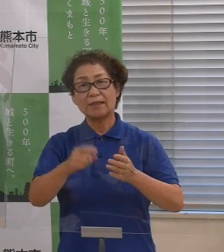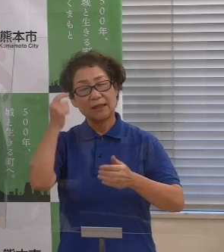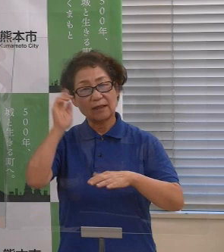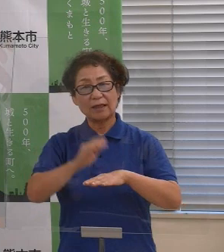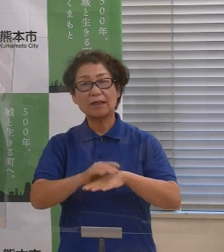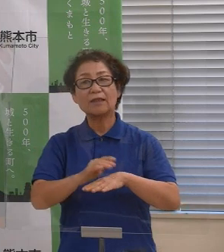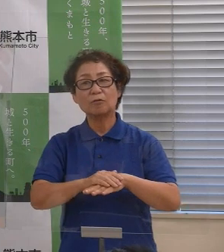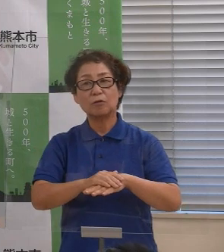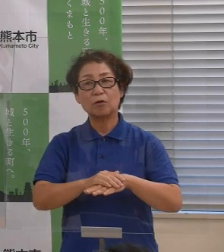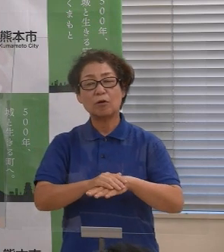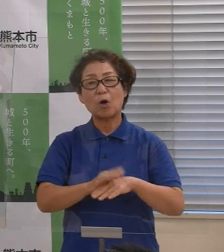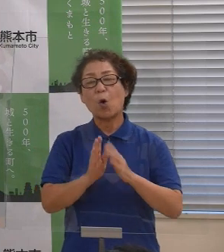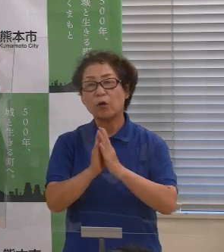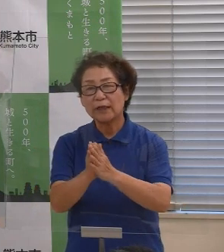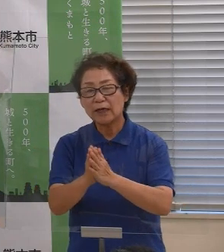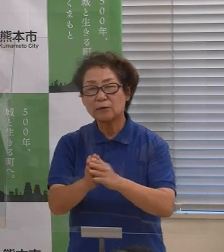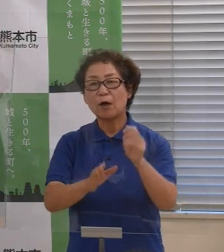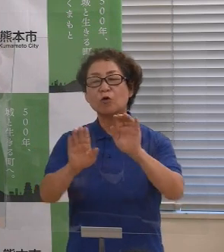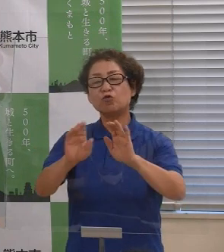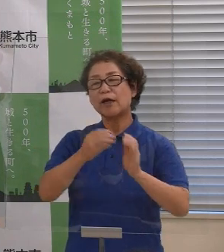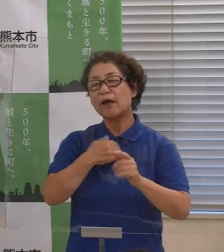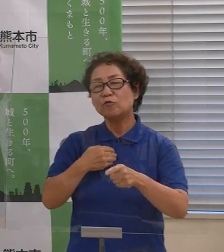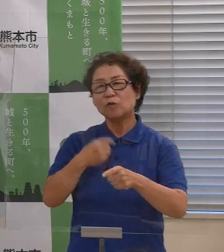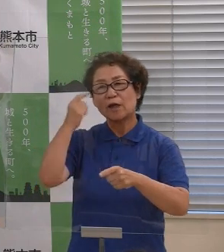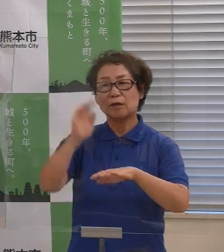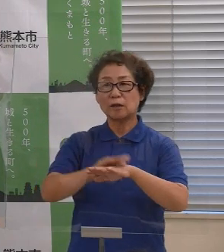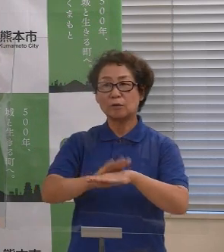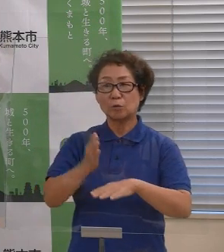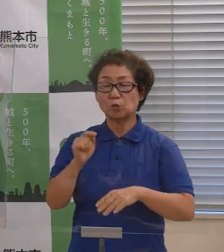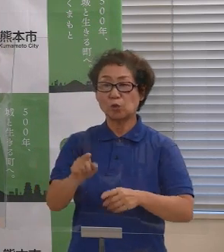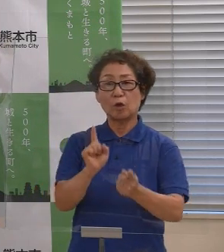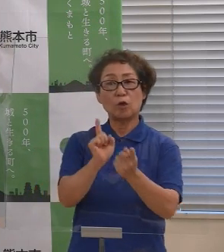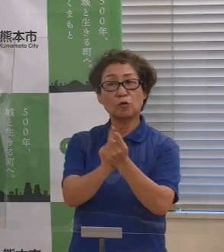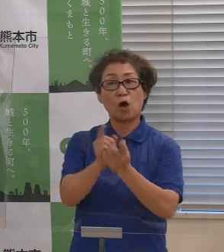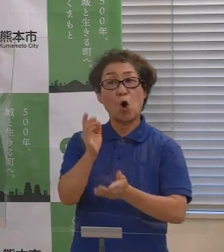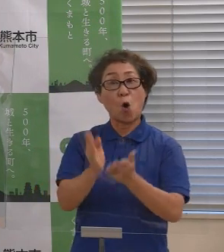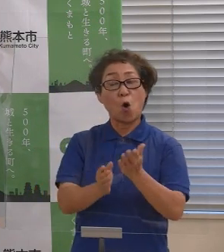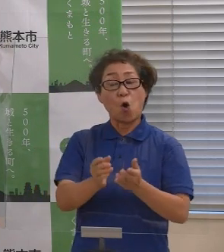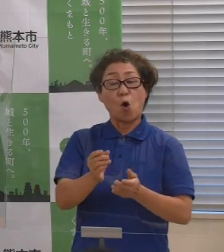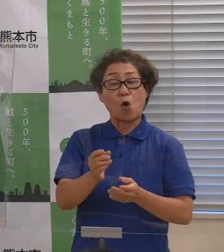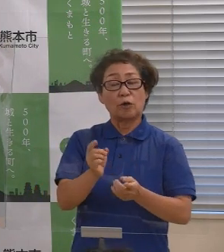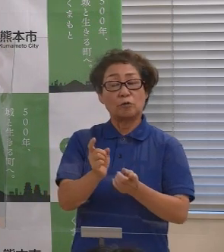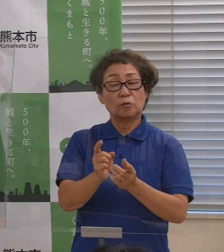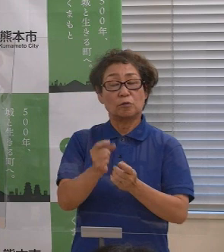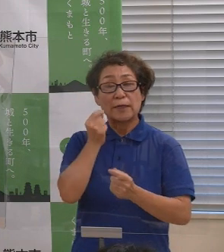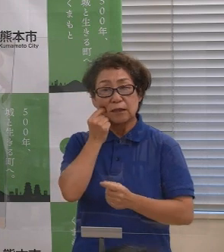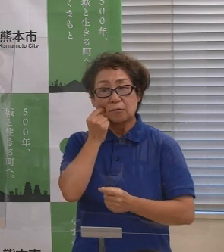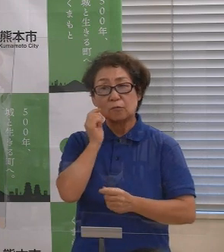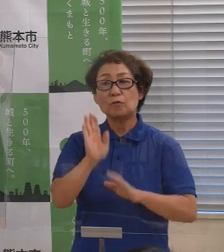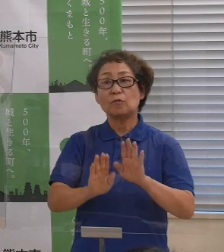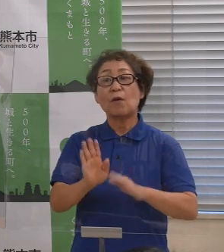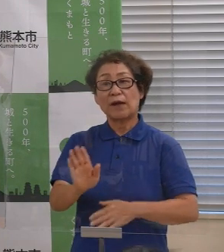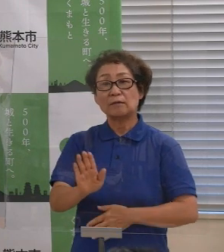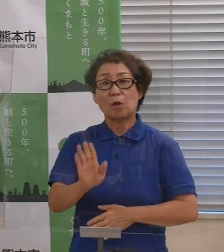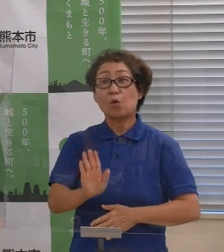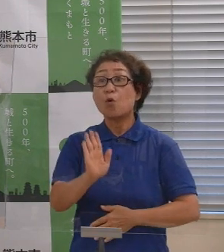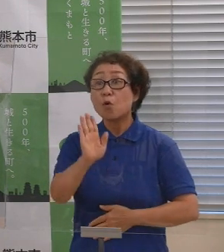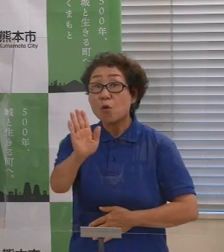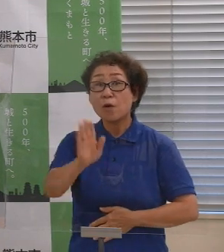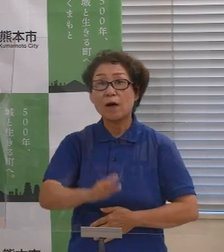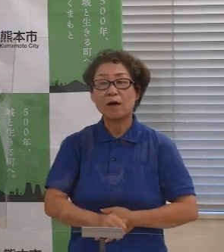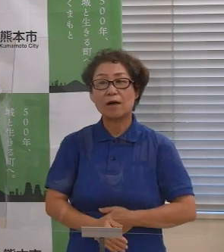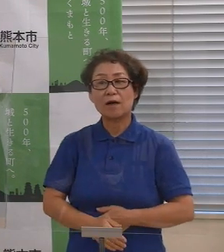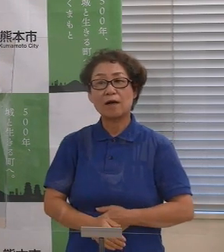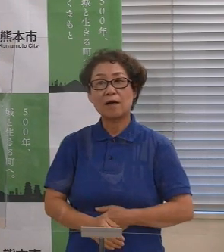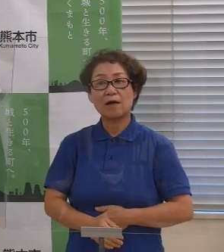接触者を受けてくれるという対応をされてきたと思うんですが、これで対応できない、しない方がいらっしゃることが分かったので、今後は、